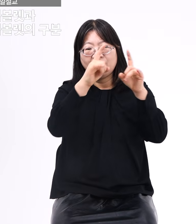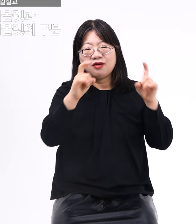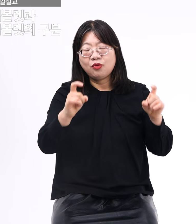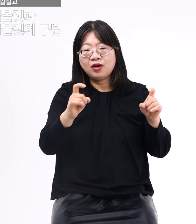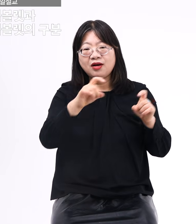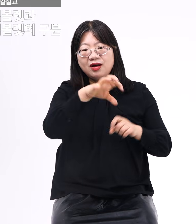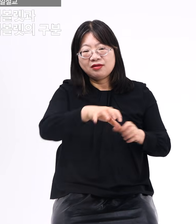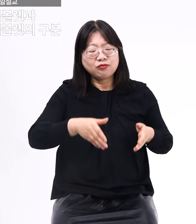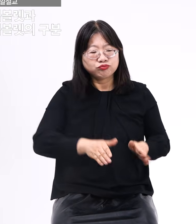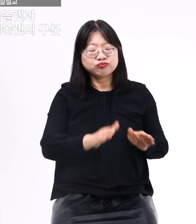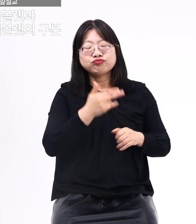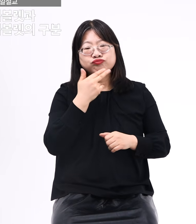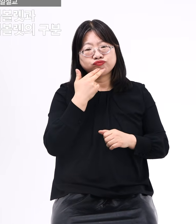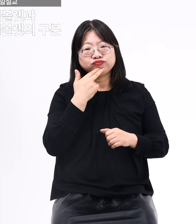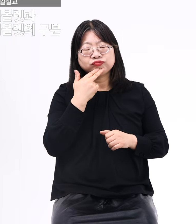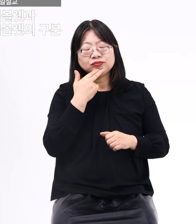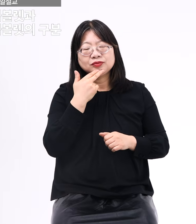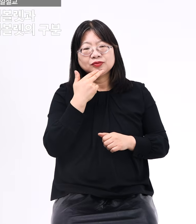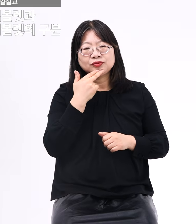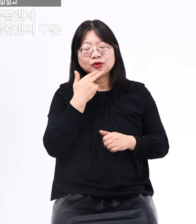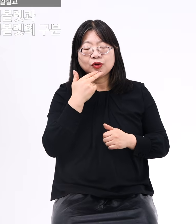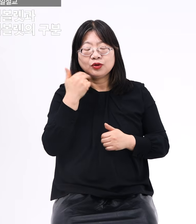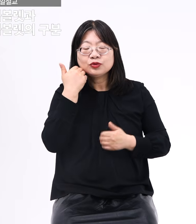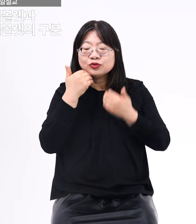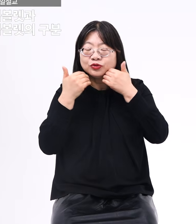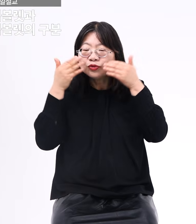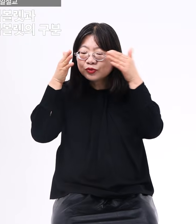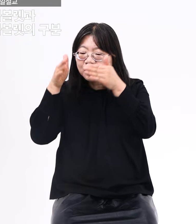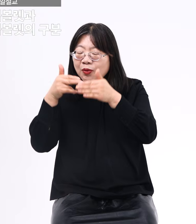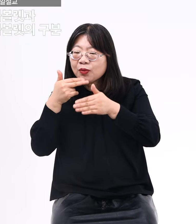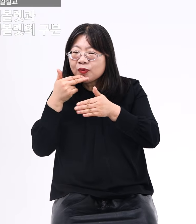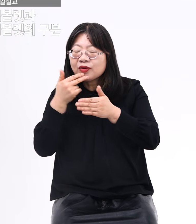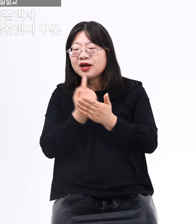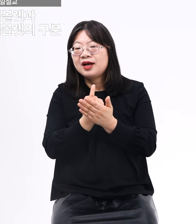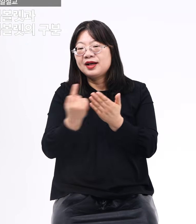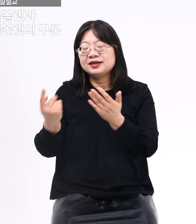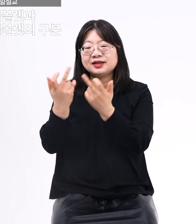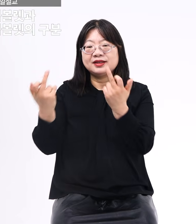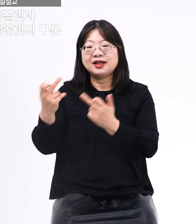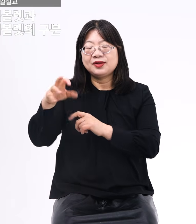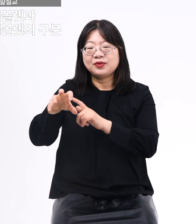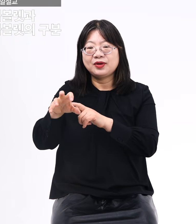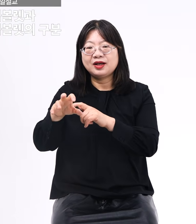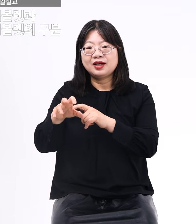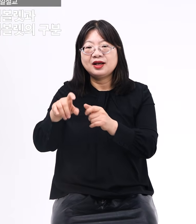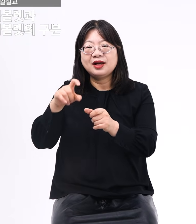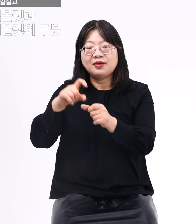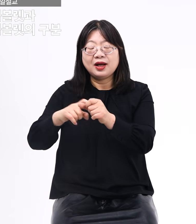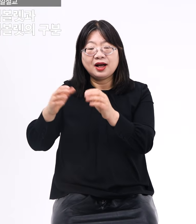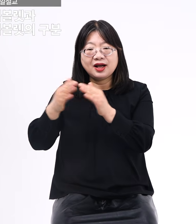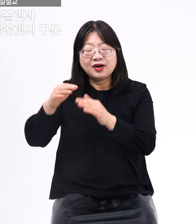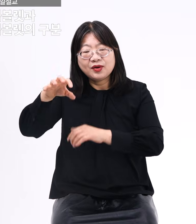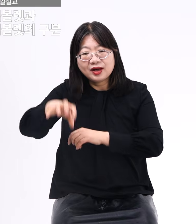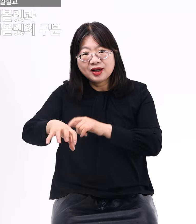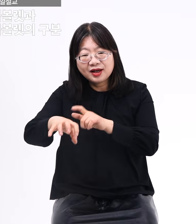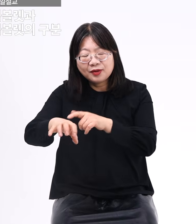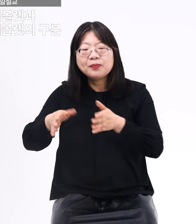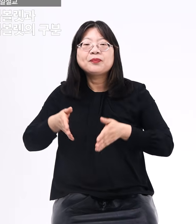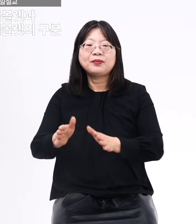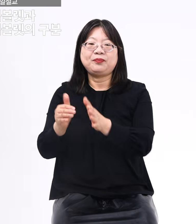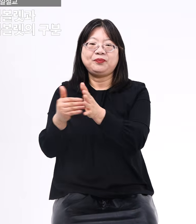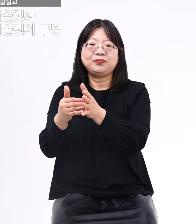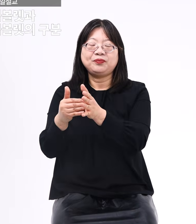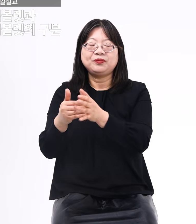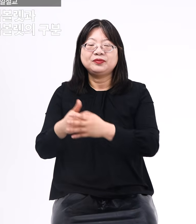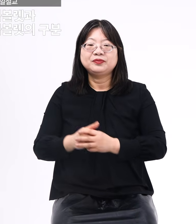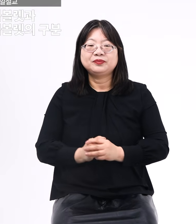나지 않았어요. 누구도 주목하지 않는 그 외진 산골 베들레헴 작은 고을에서